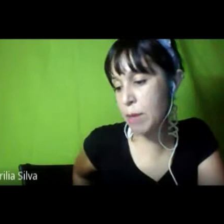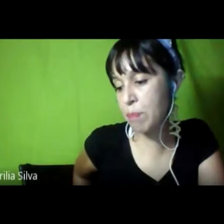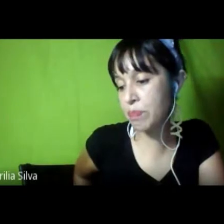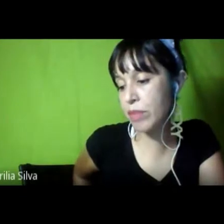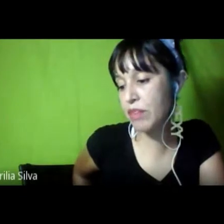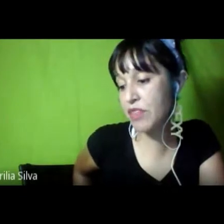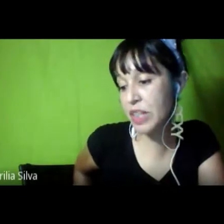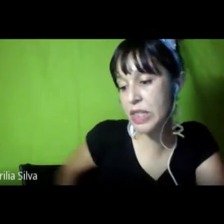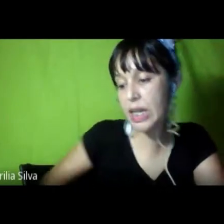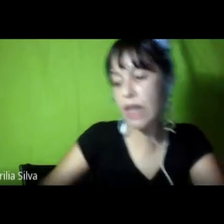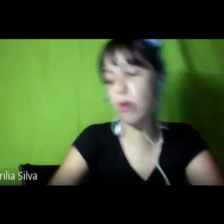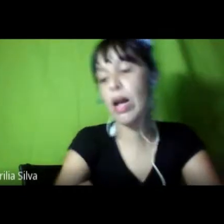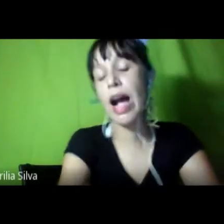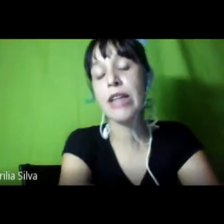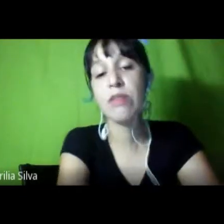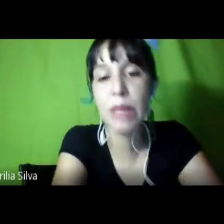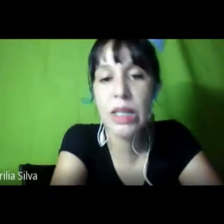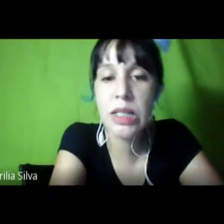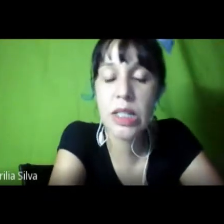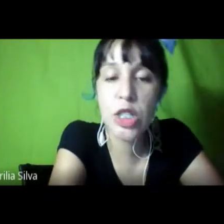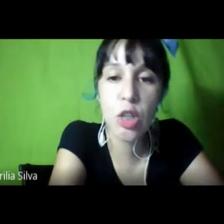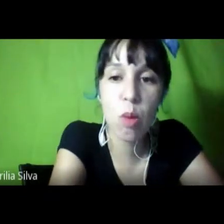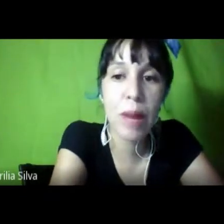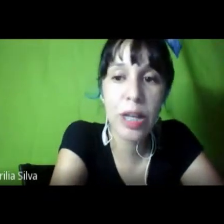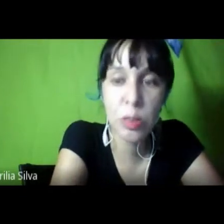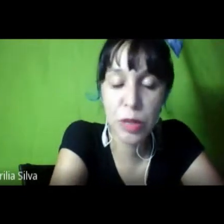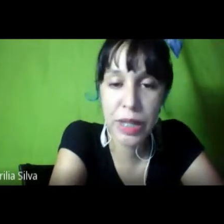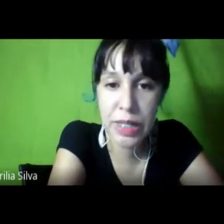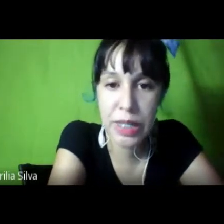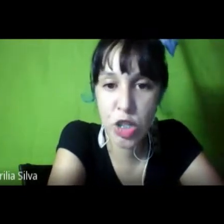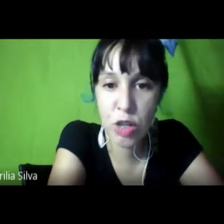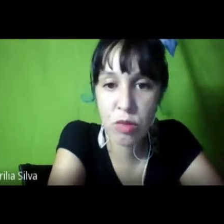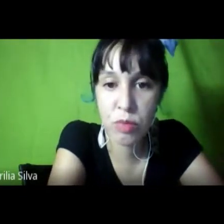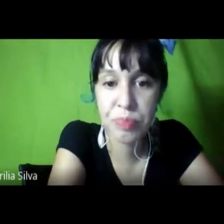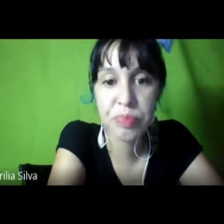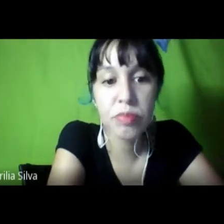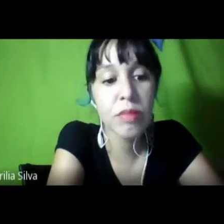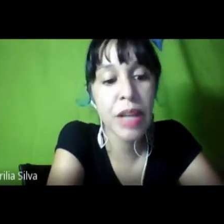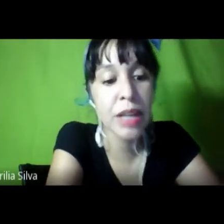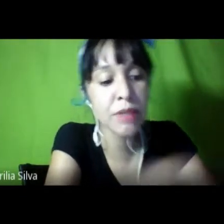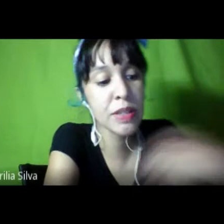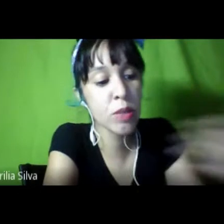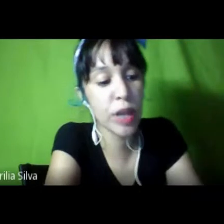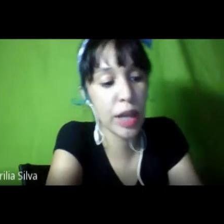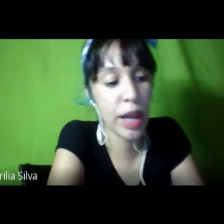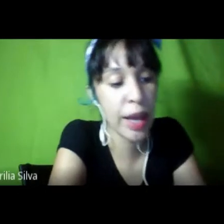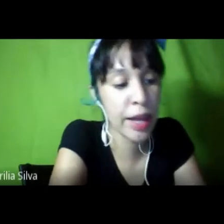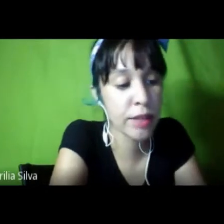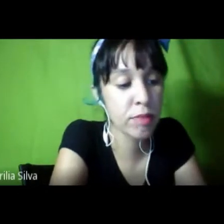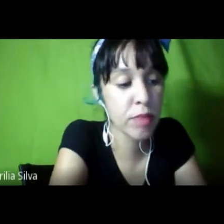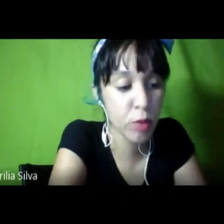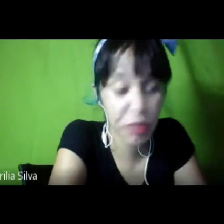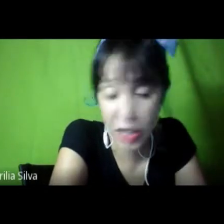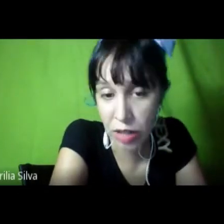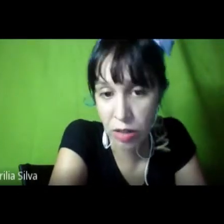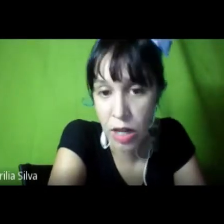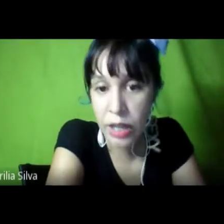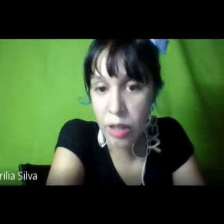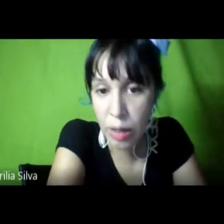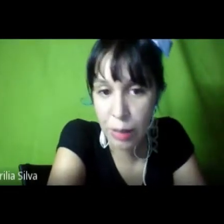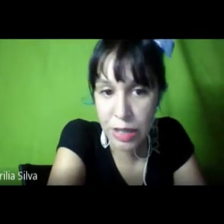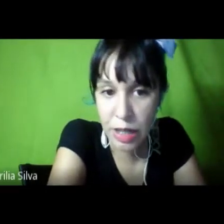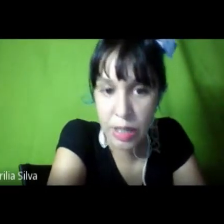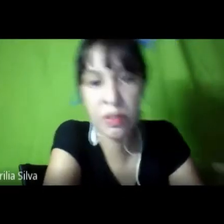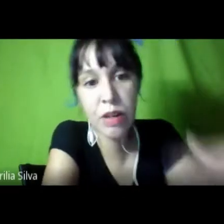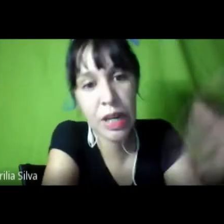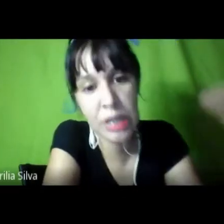interesse financeiro, as famílias que tinham mais poder aquisitivo, elas faziam o quê? Tem o filho, então